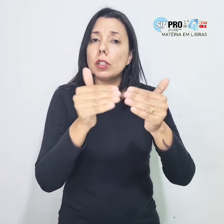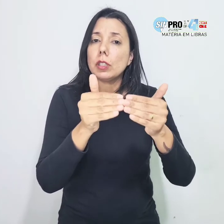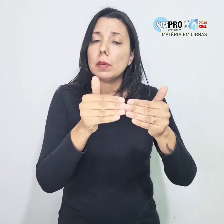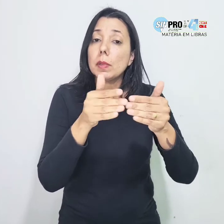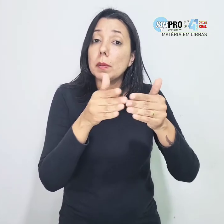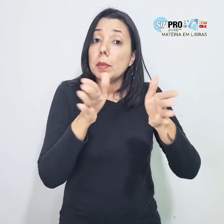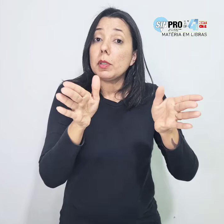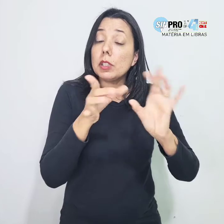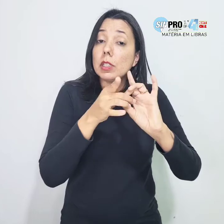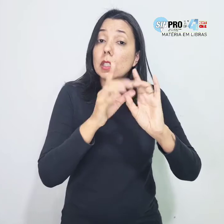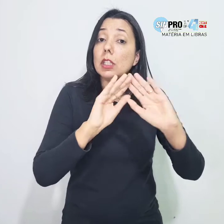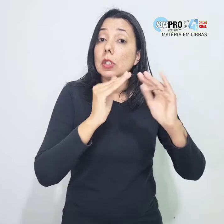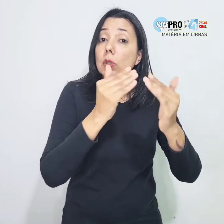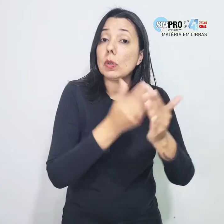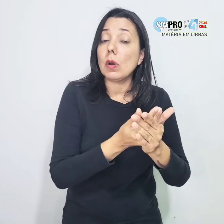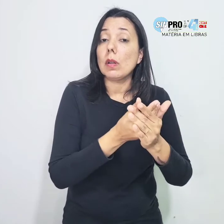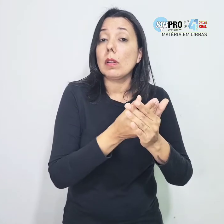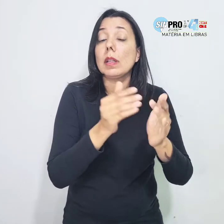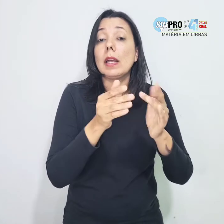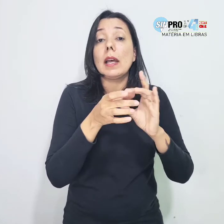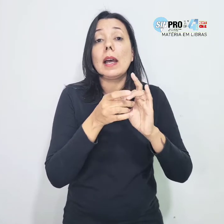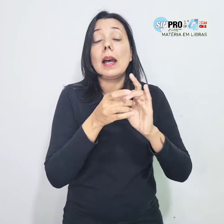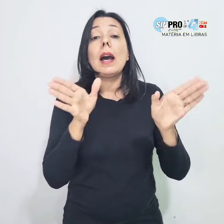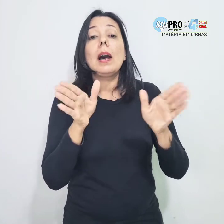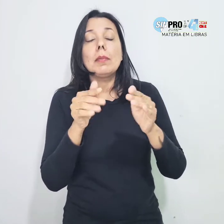permitir que escolas reabram em setembro.